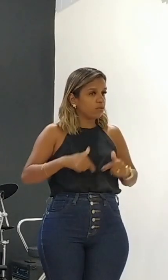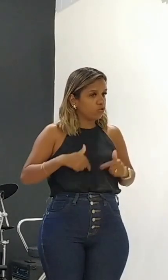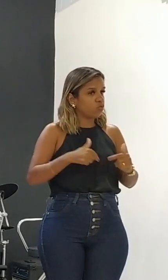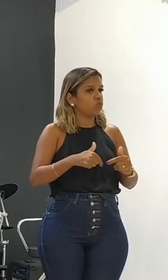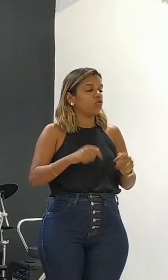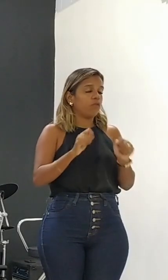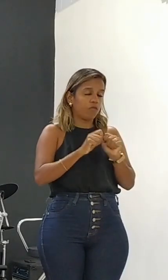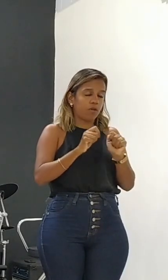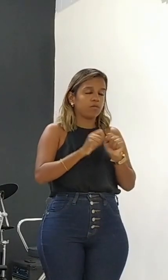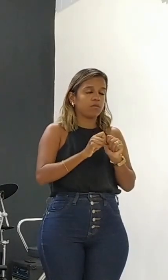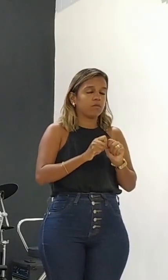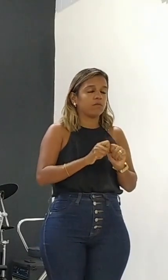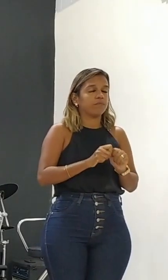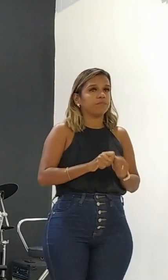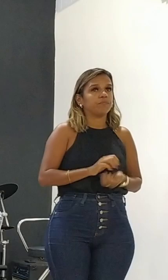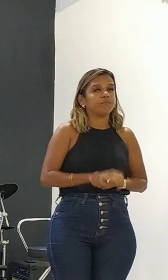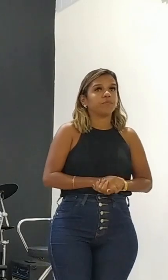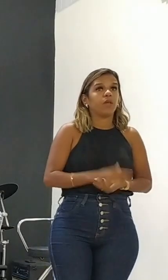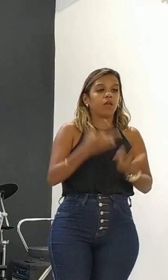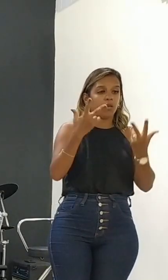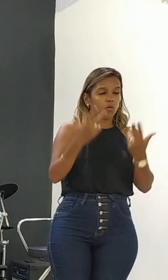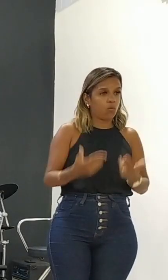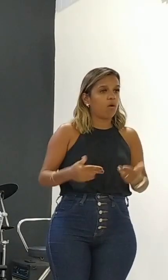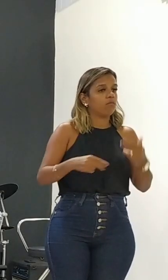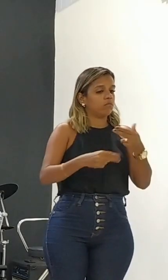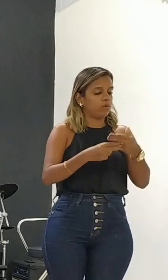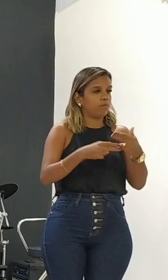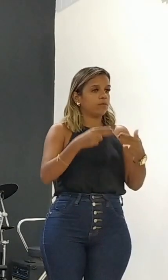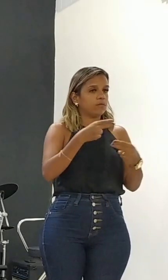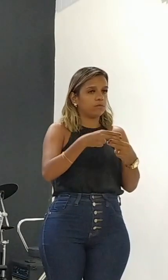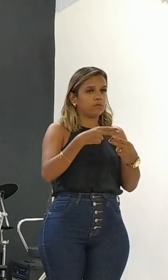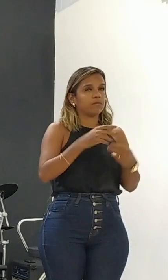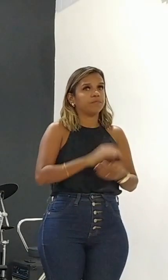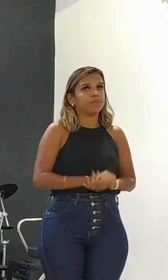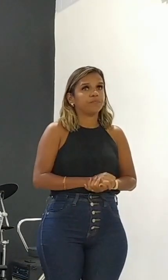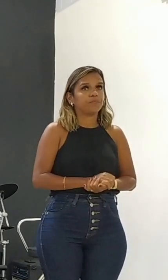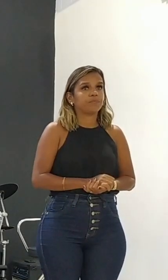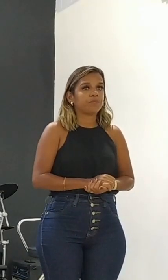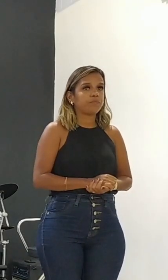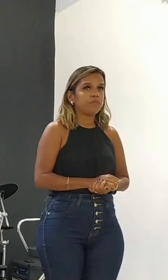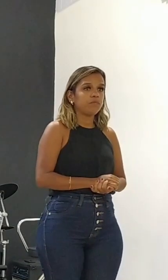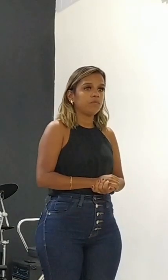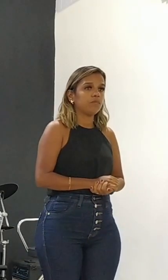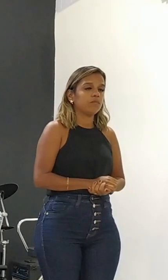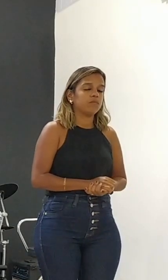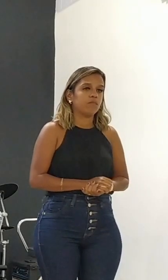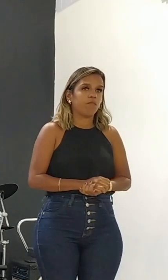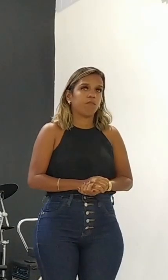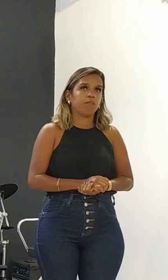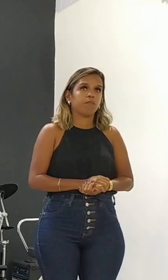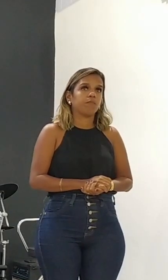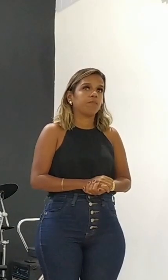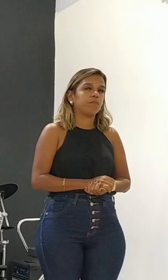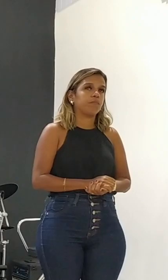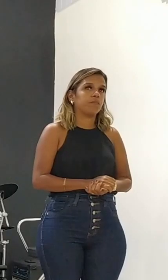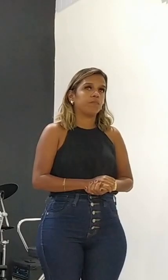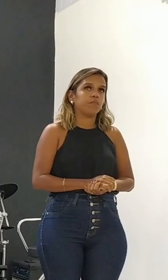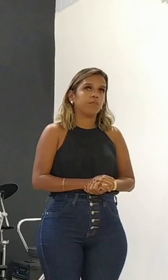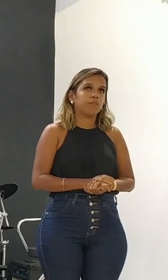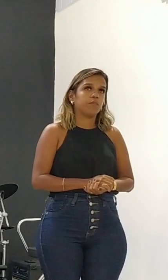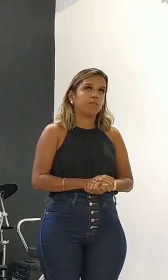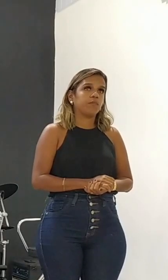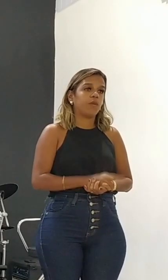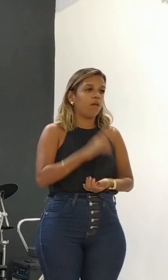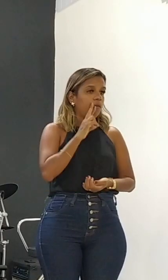faça no nome de Jesus, como fez Elias. Louvado seja o nome do nosso Deus. Então lhes respondi e disse: o Deus